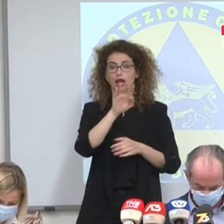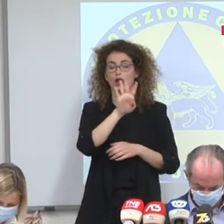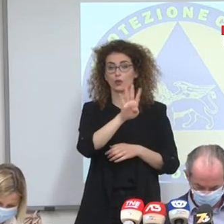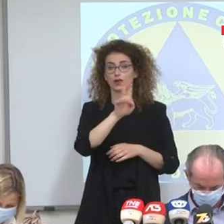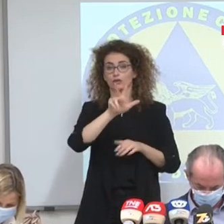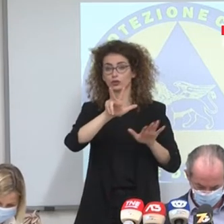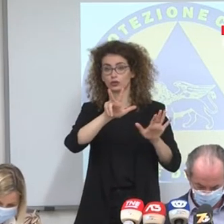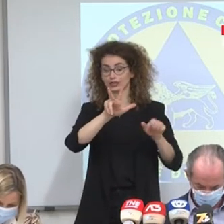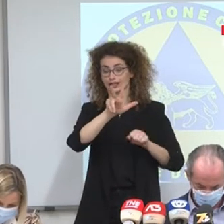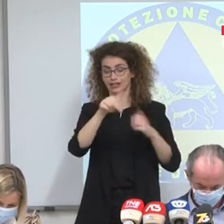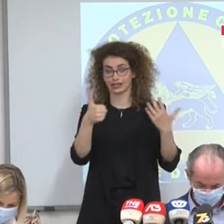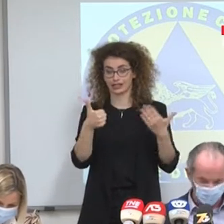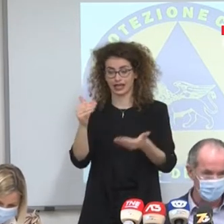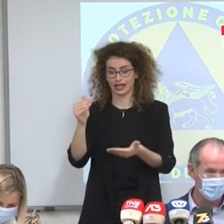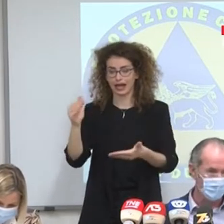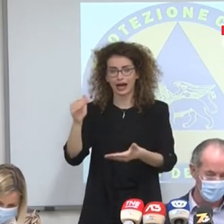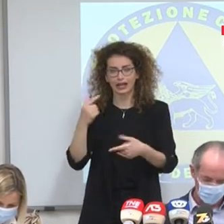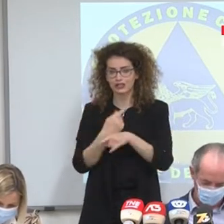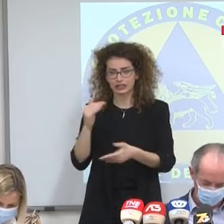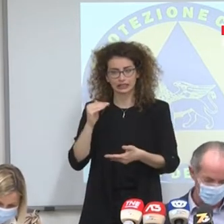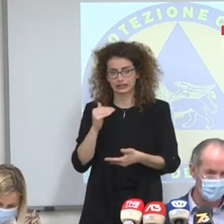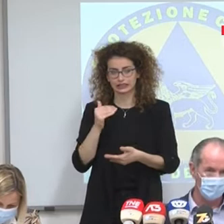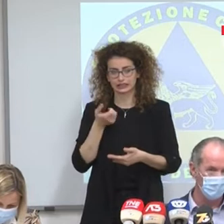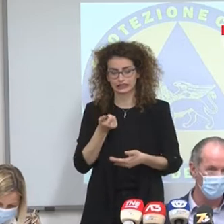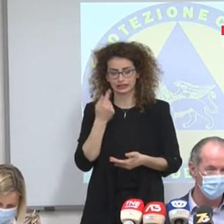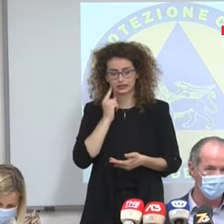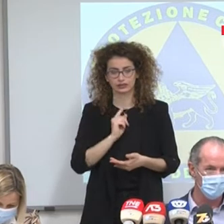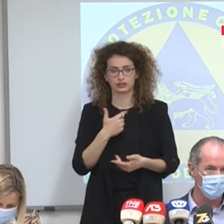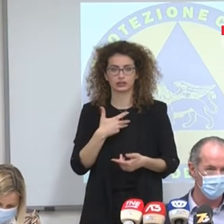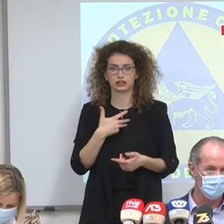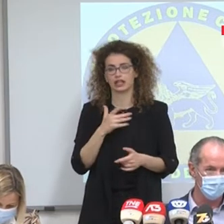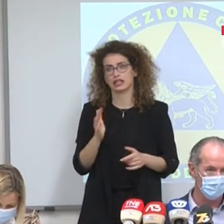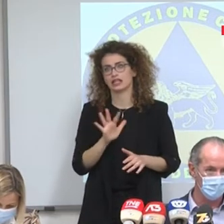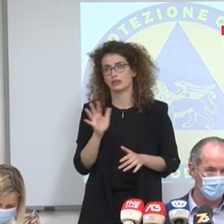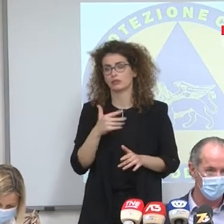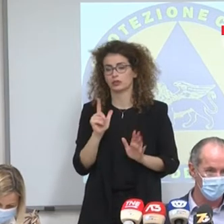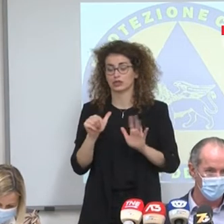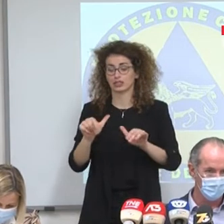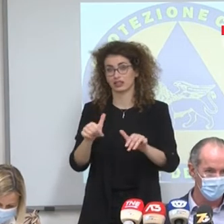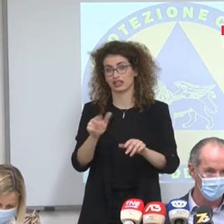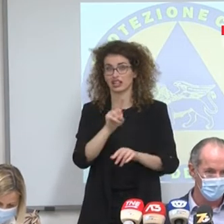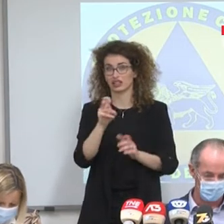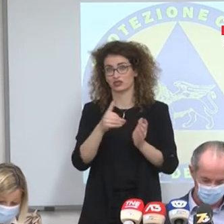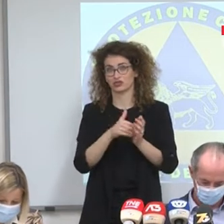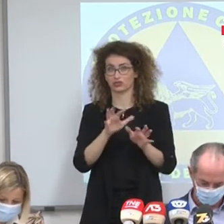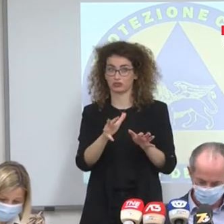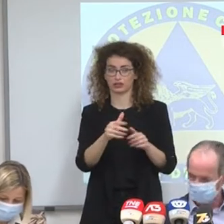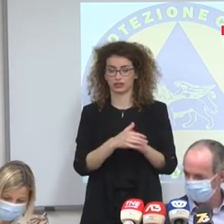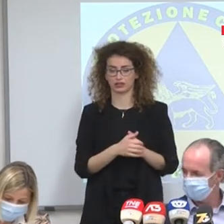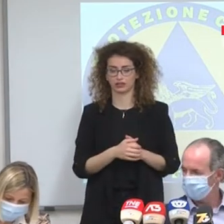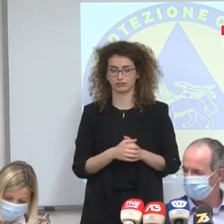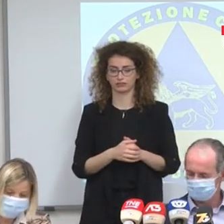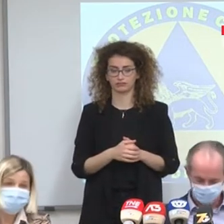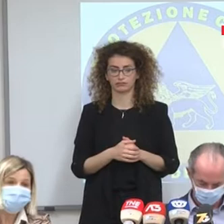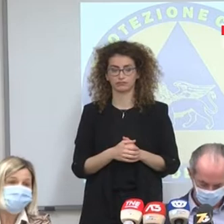259.436, non sappiamo quanti meno ne arriveranno. Guardate, noi facciamo sempre il conto di avere 200.000 dosi a settimana. Una riduzione, però